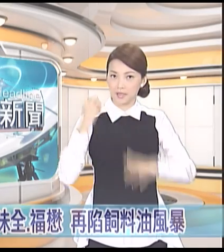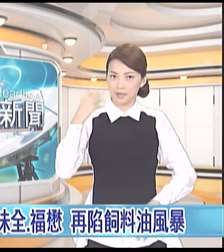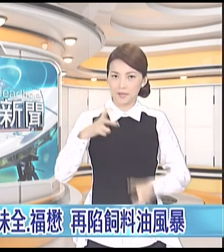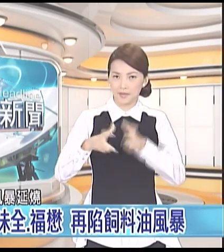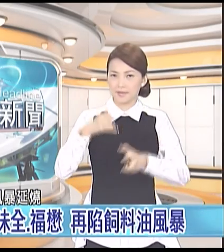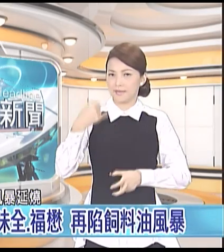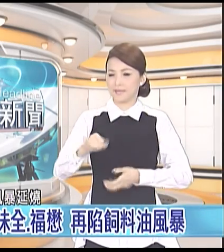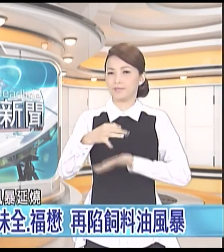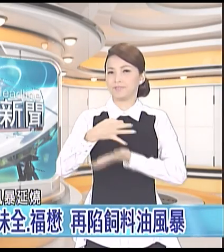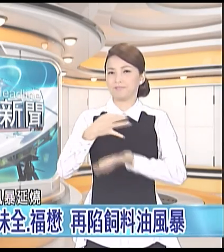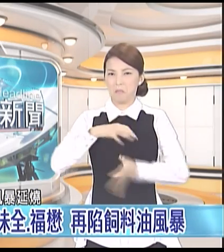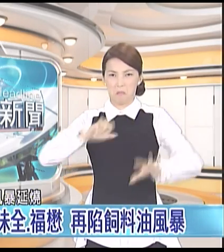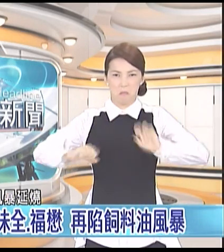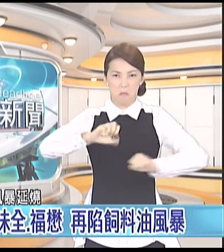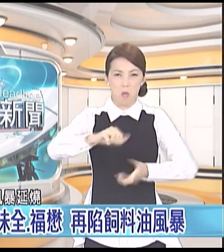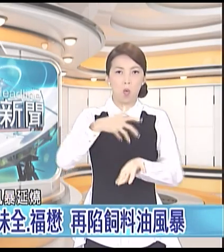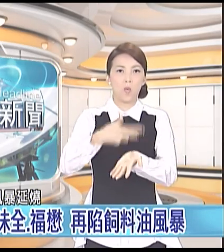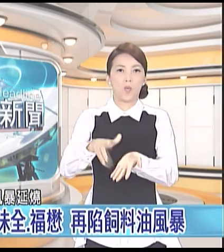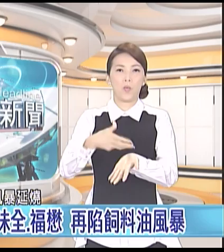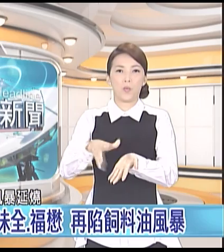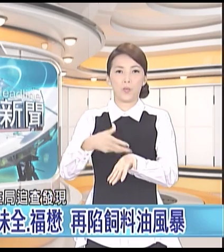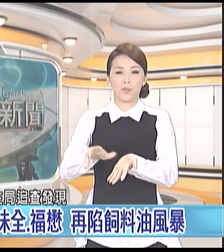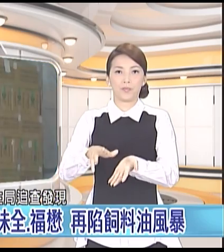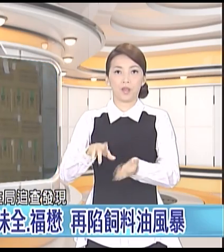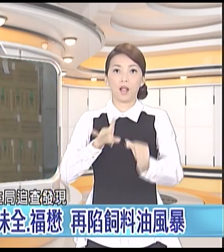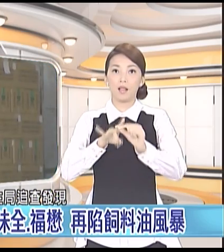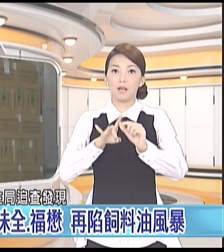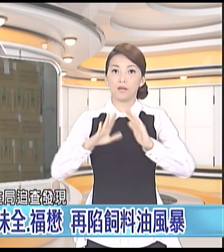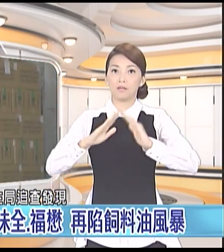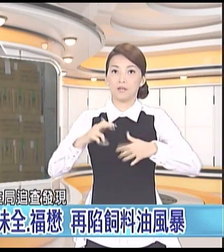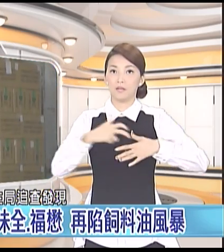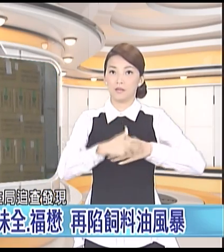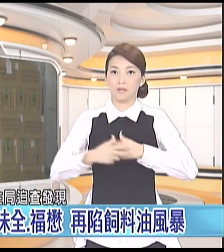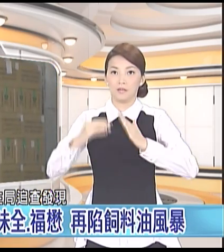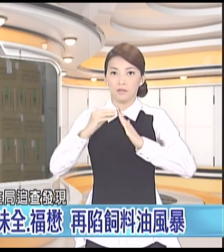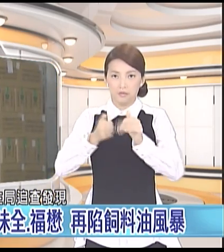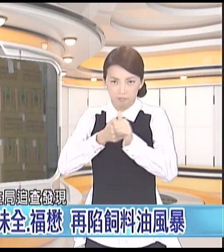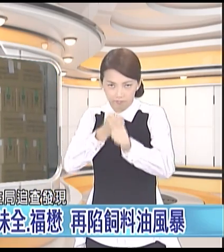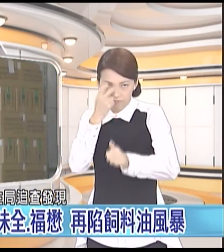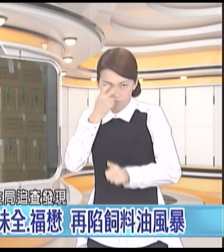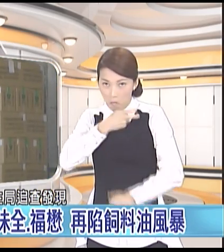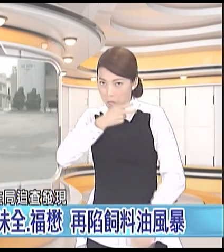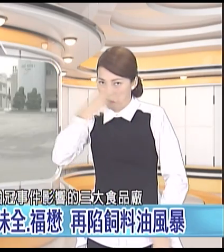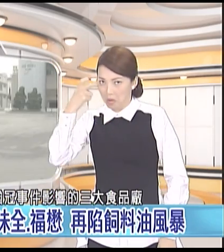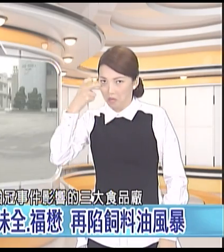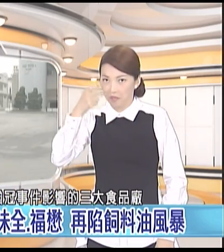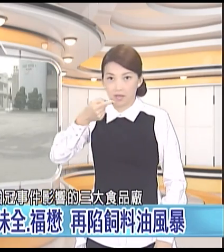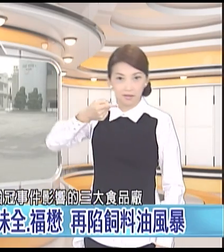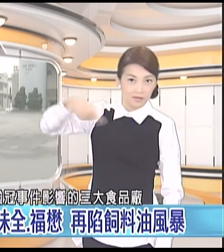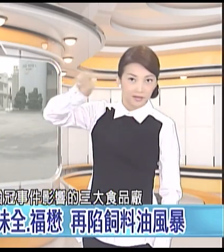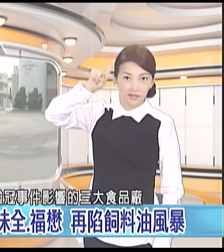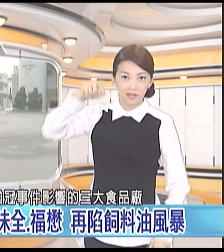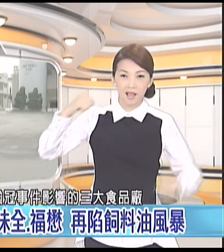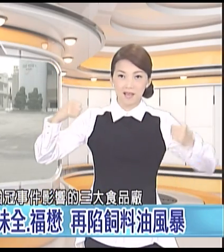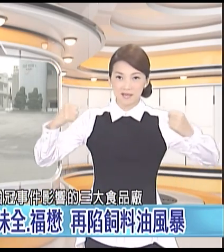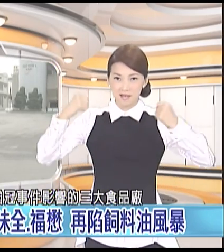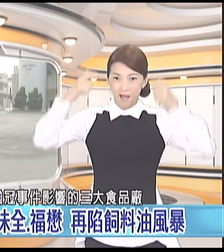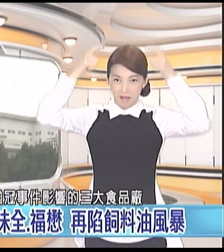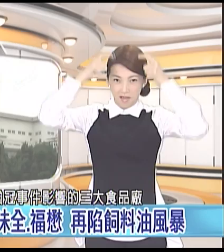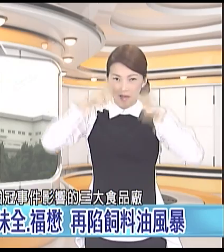顶新绿油风暴延烧，台中市卫生局追查发现，上一次受到强灌事件影响的